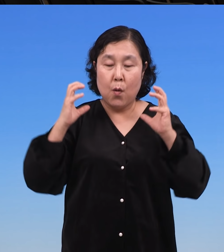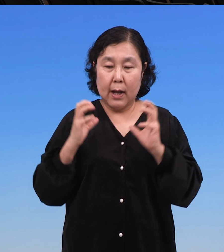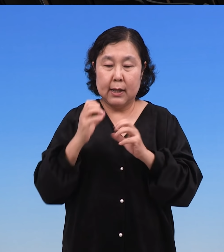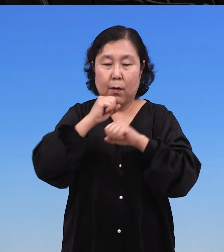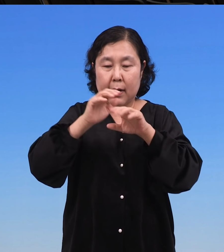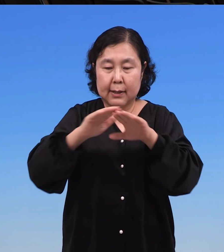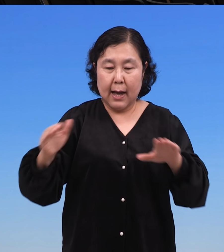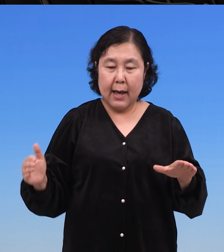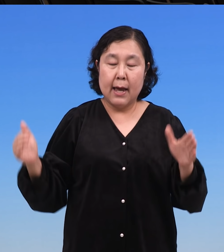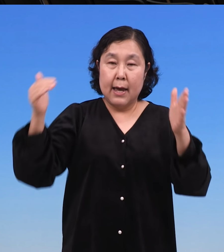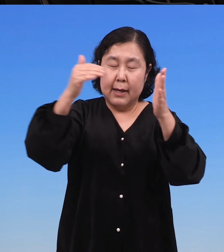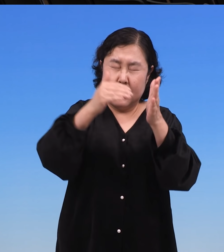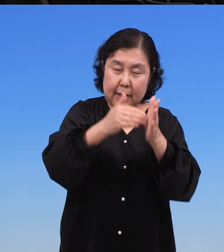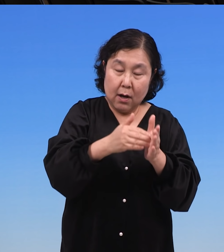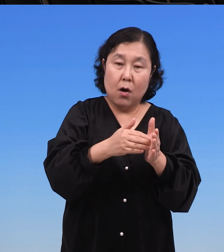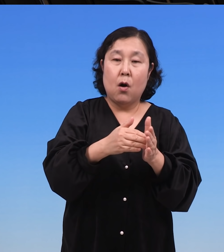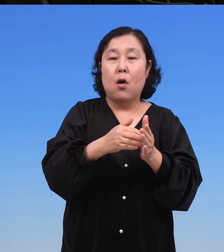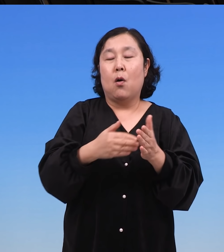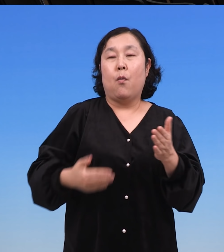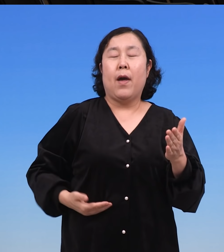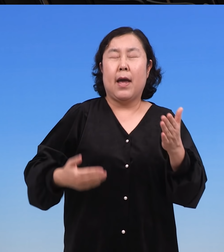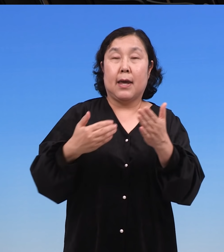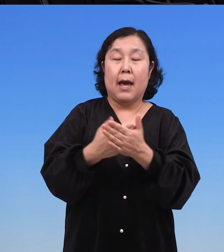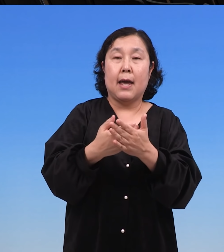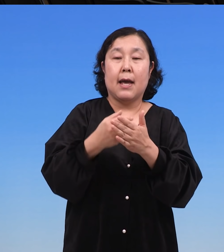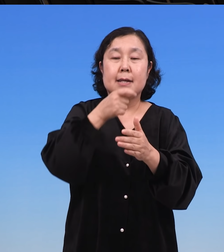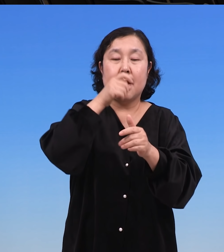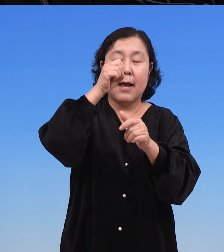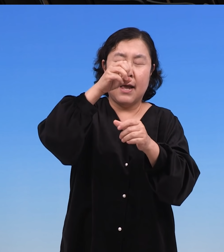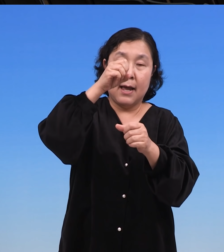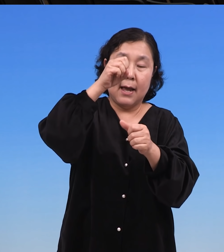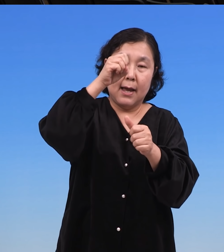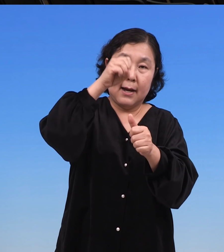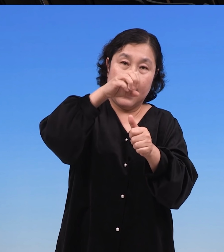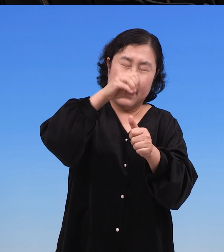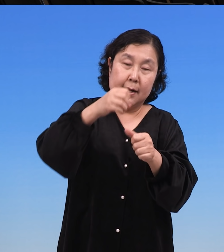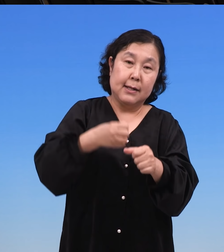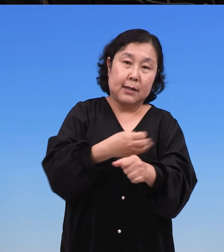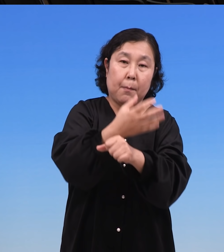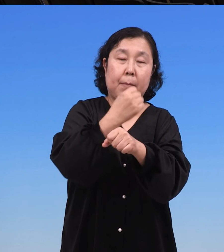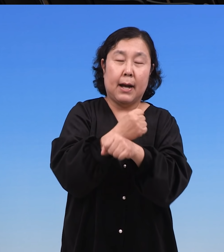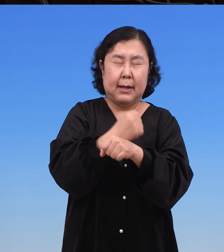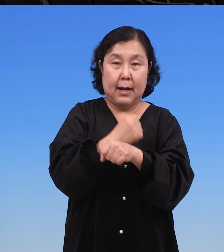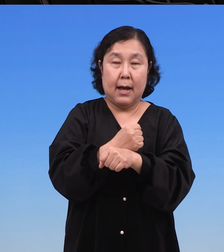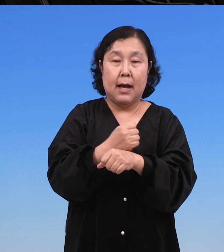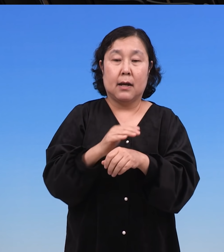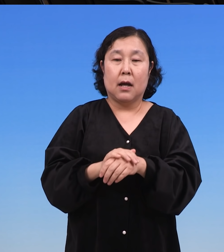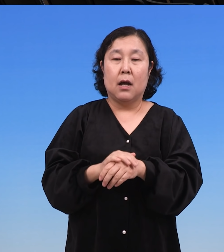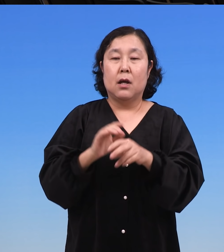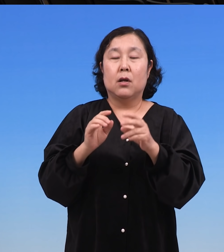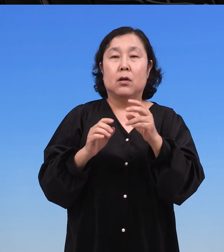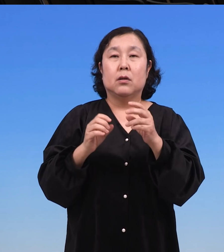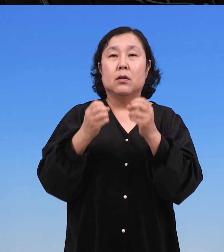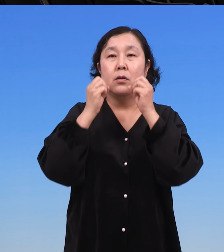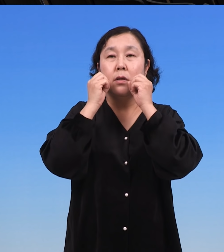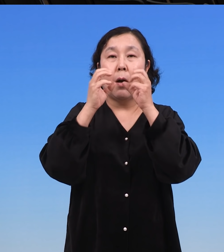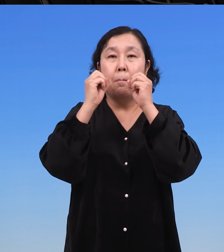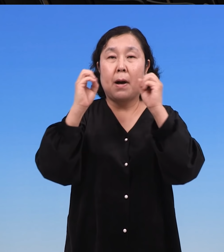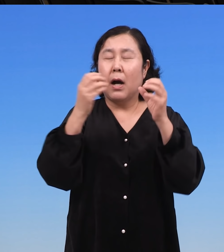이르러 죄 사함을 받게 하는 회개의 세례를 전파하니 두 번에 걸친 세례 요한의 전파가 중요한 게 아니고